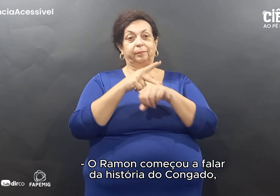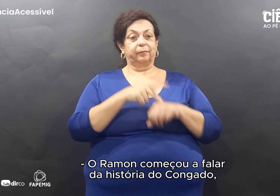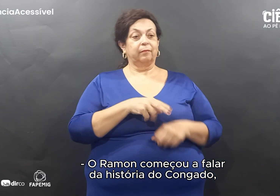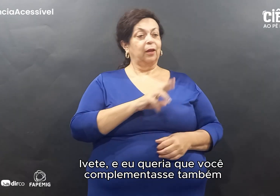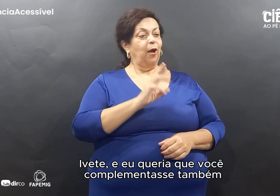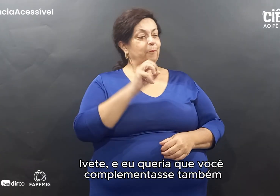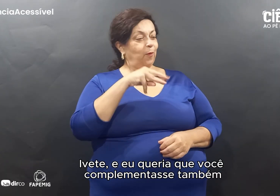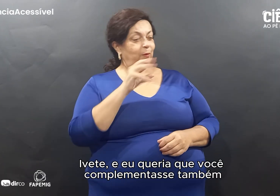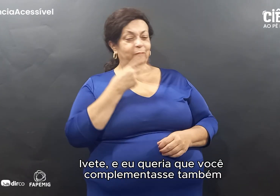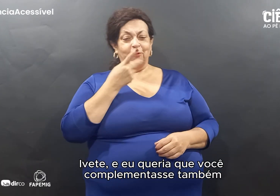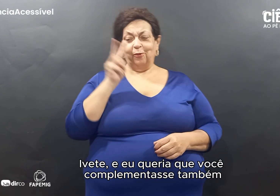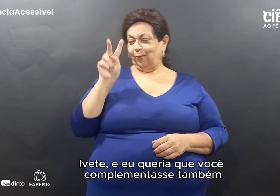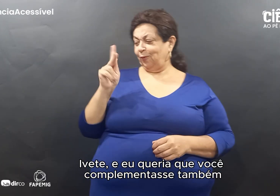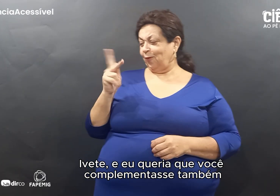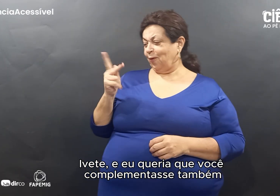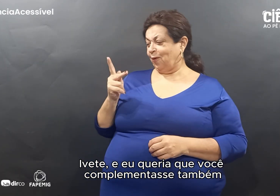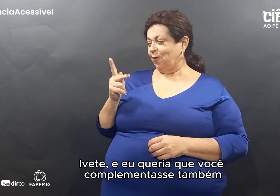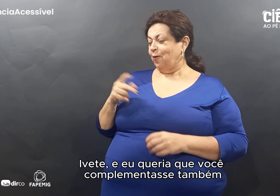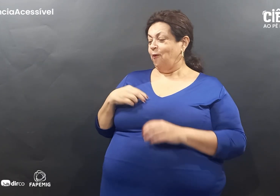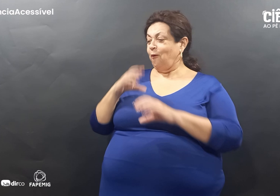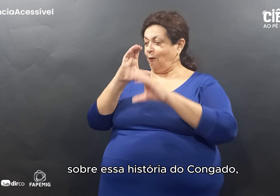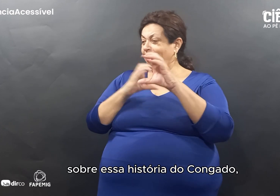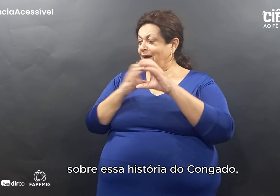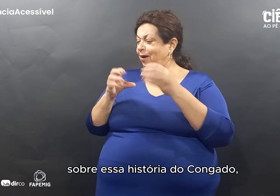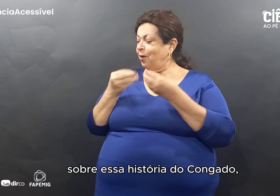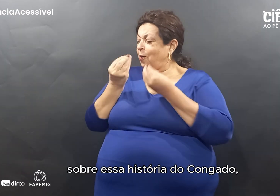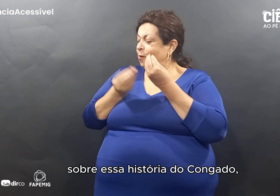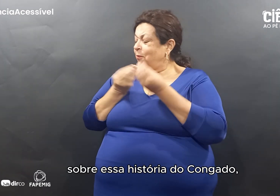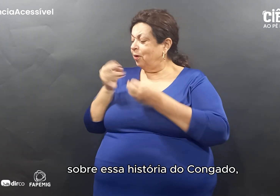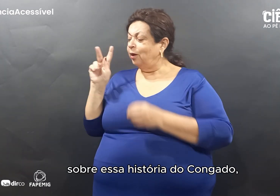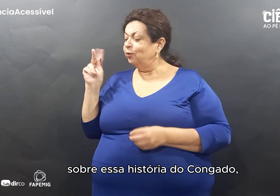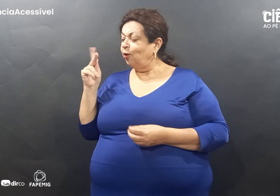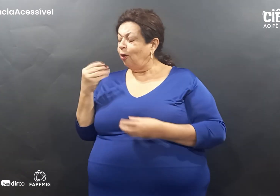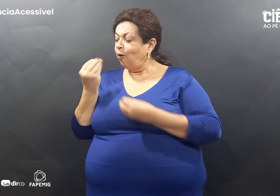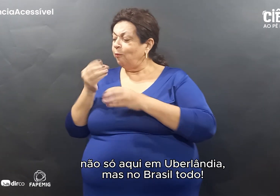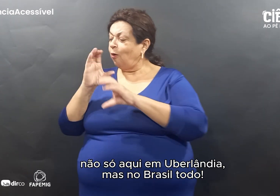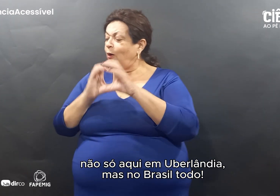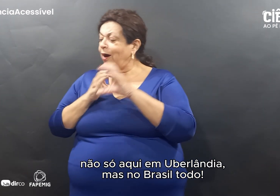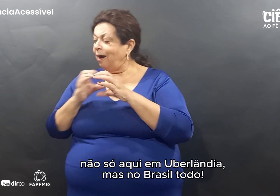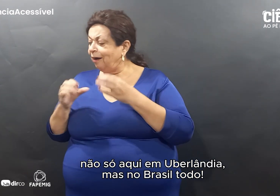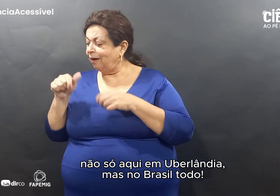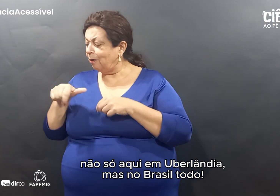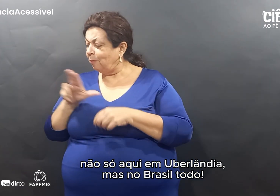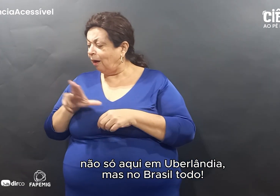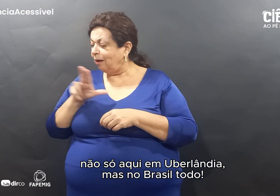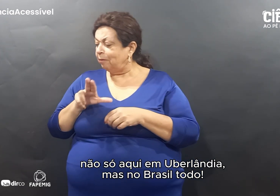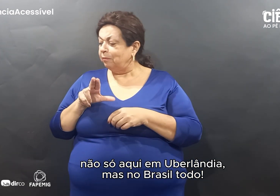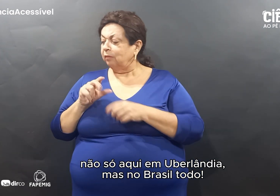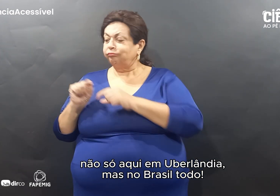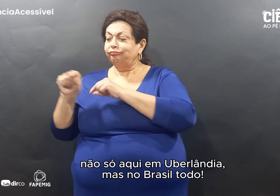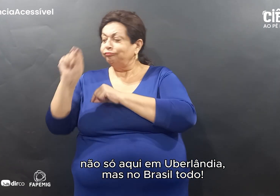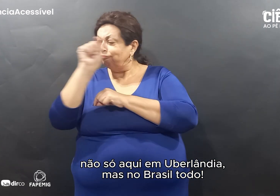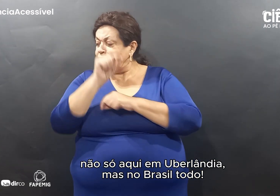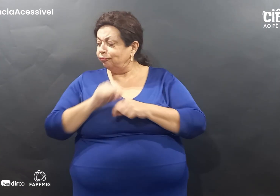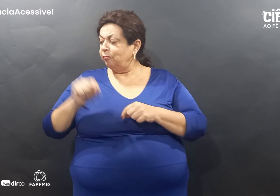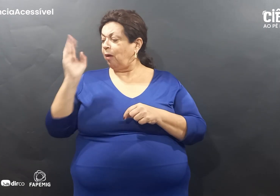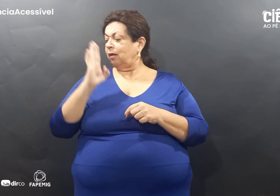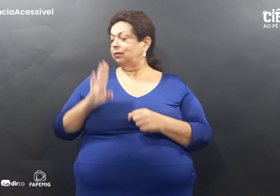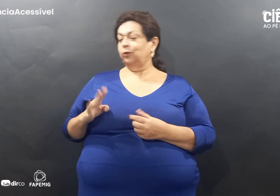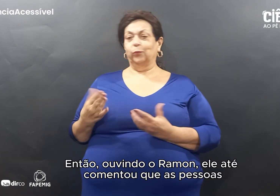do Congado, Ivete. Eu queria que você complementasse também sobre essa história do Congado, não só aqui em Uberlândia, mas no Brasil todo,